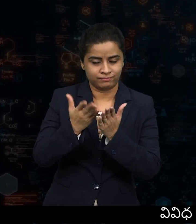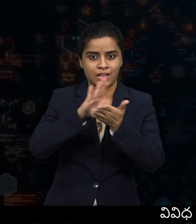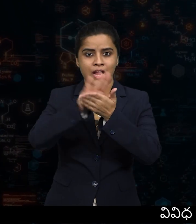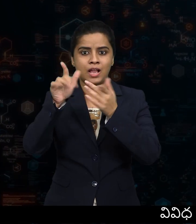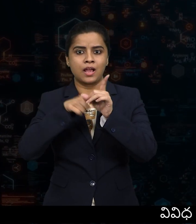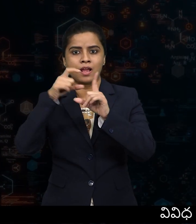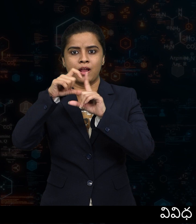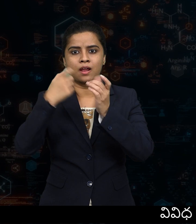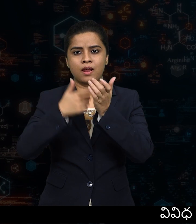హైడ్రోకార్బన్లు,